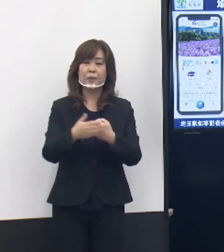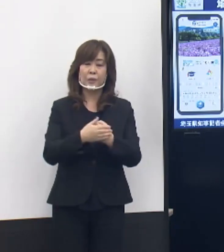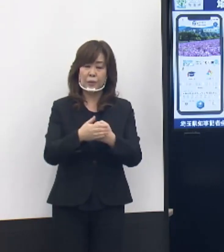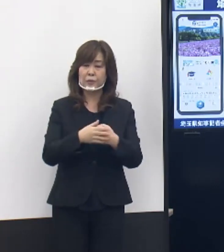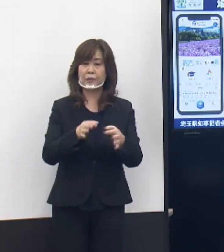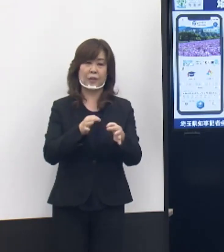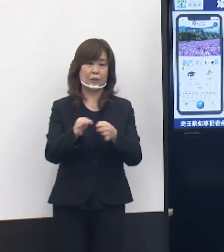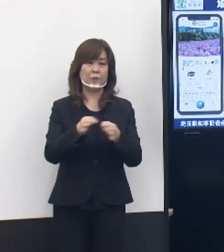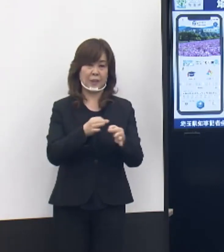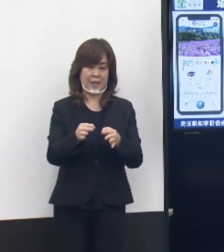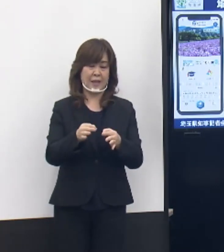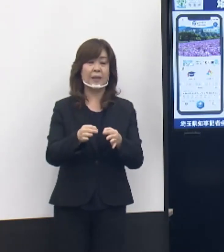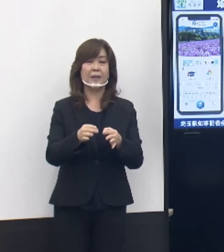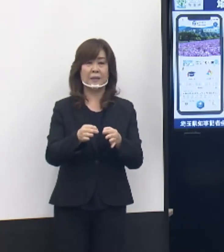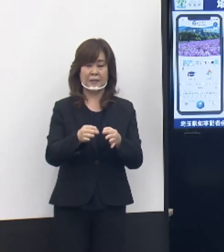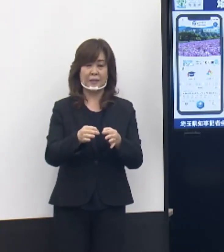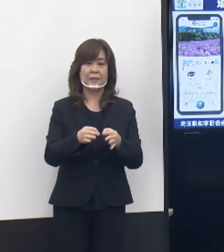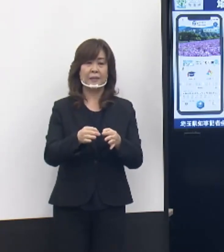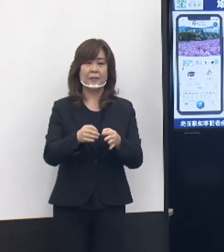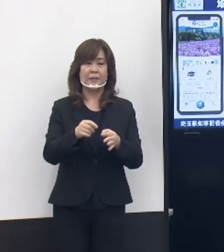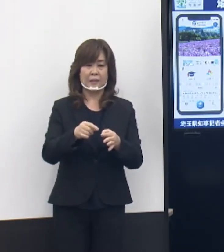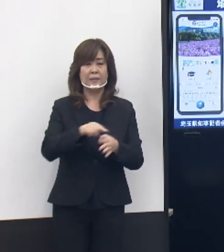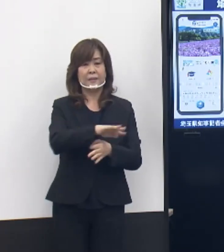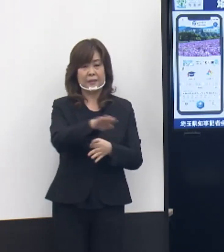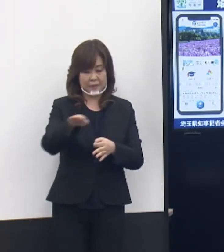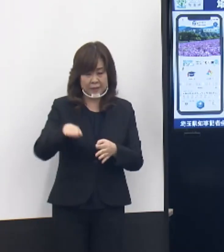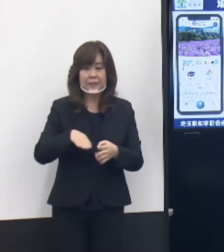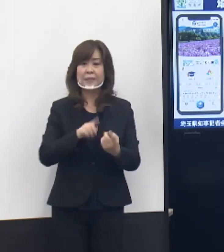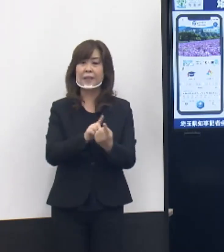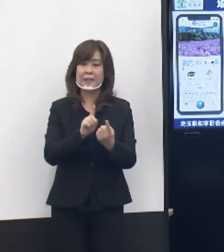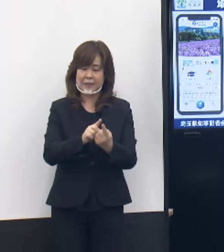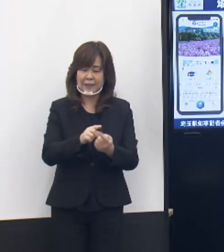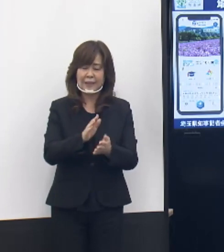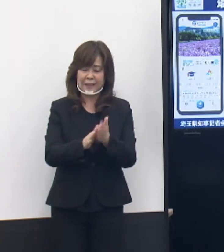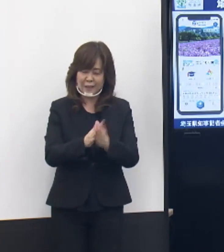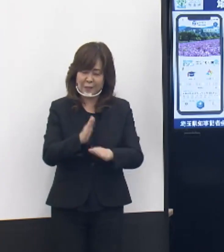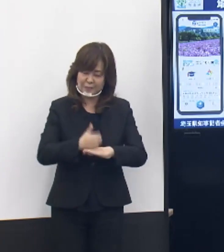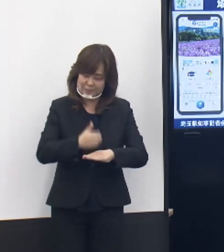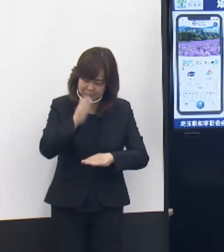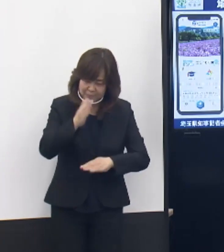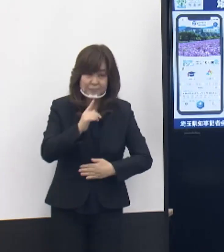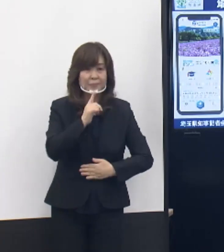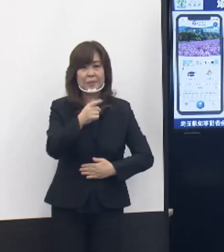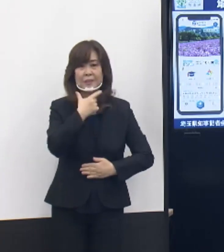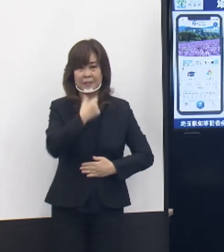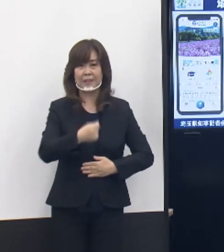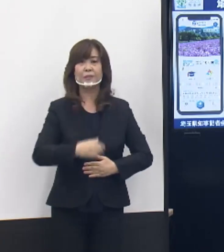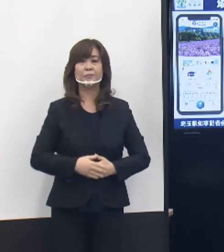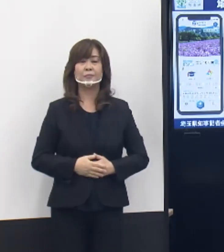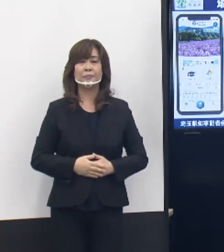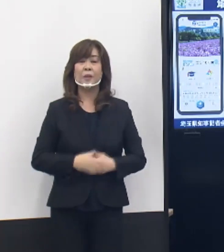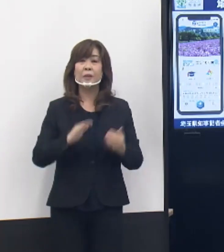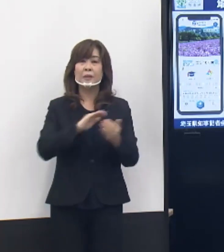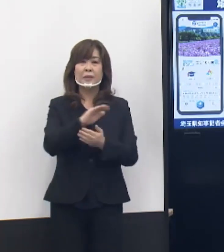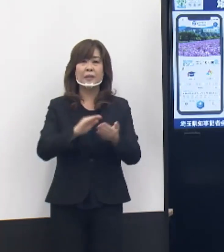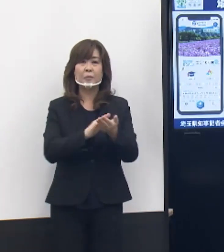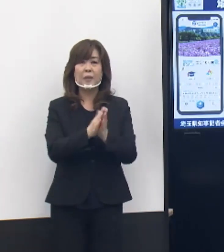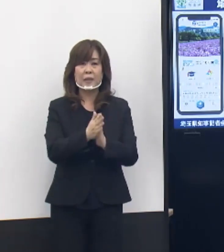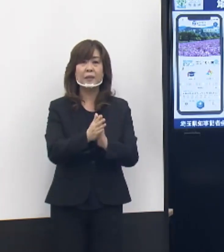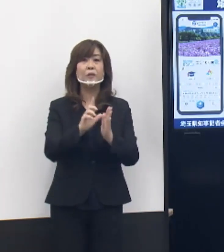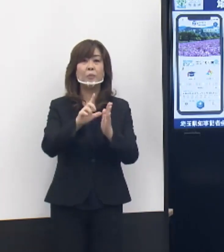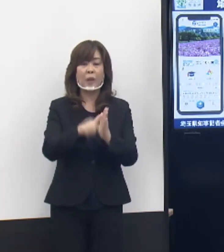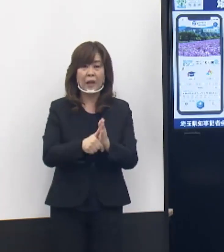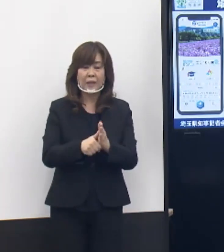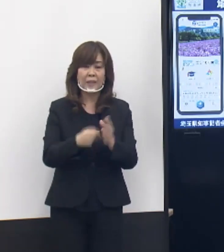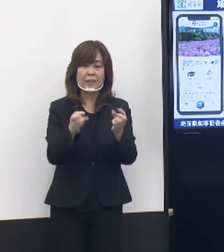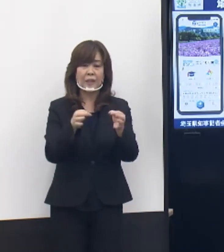今回の技術実証への参加について改めてここで感謝を申し上げたいと思っています。埼玉県の場合には